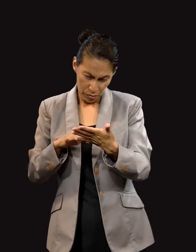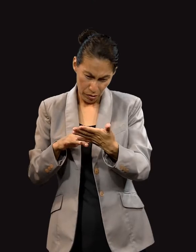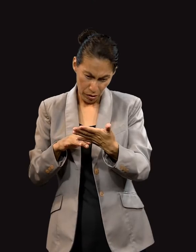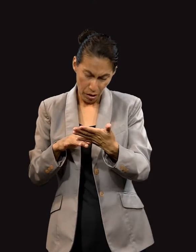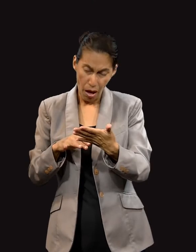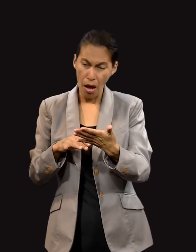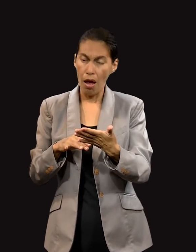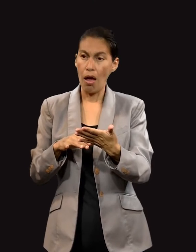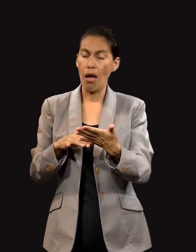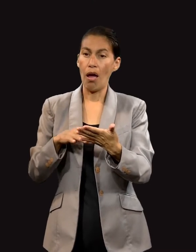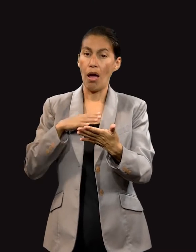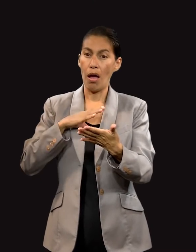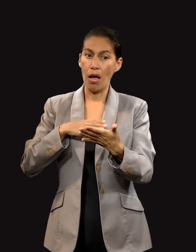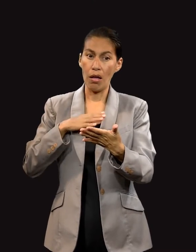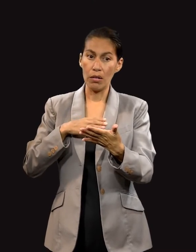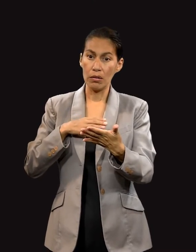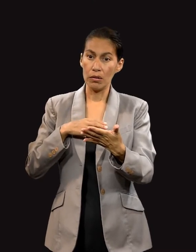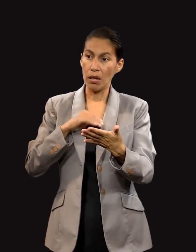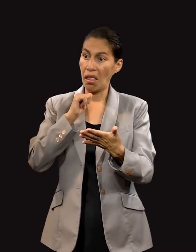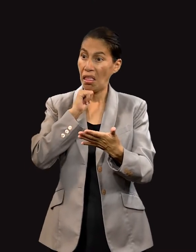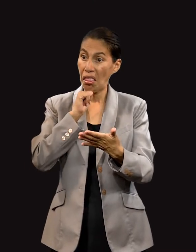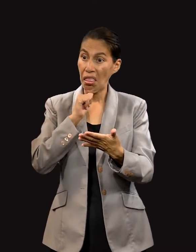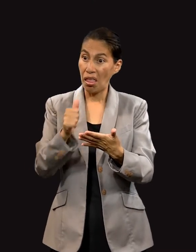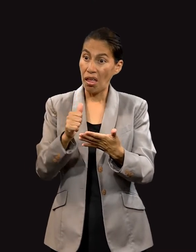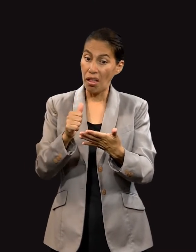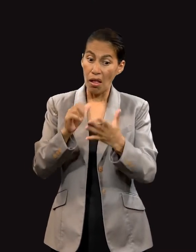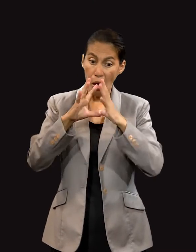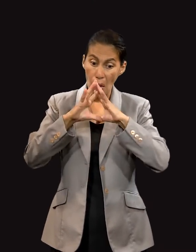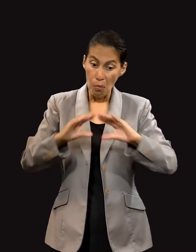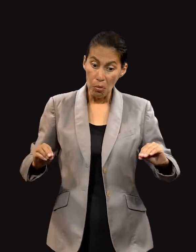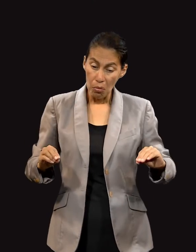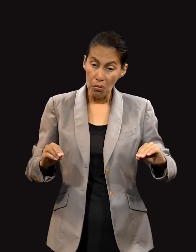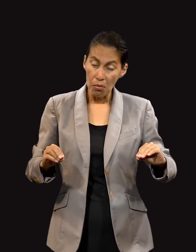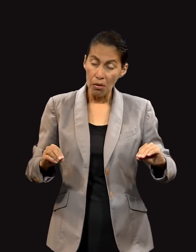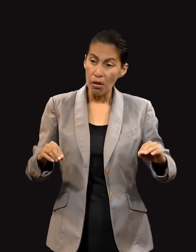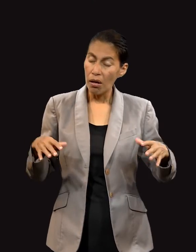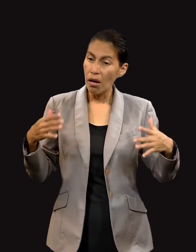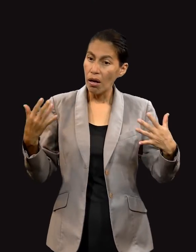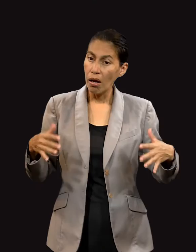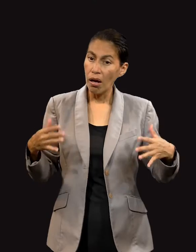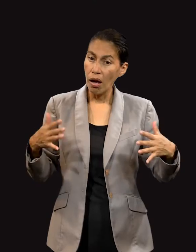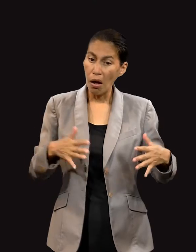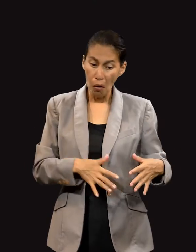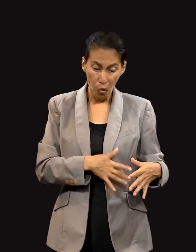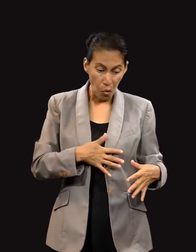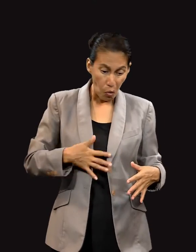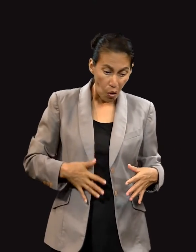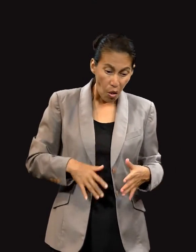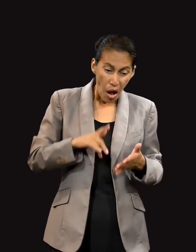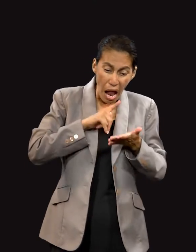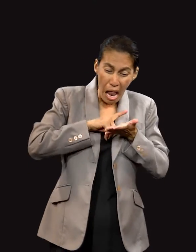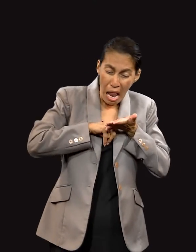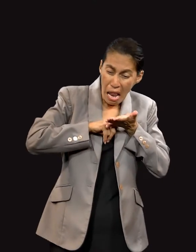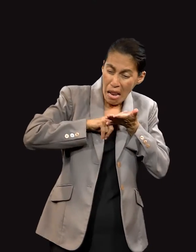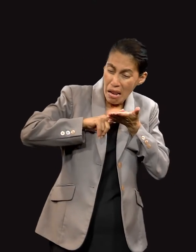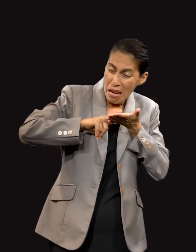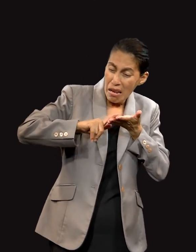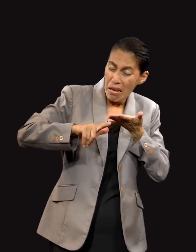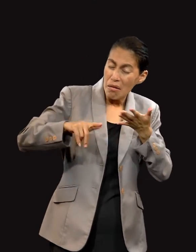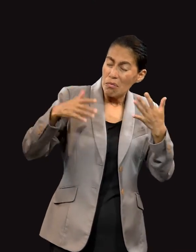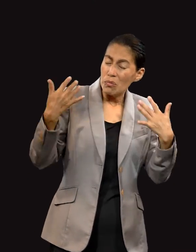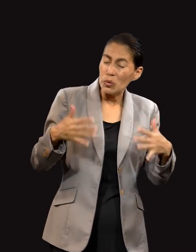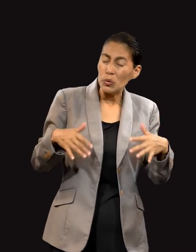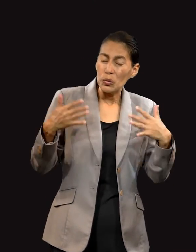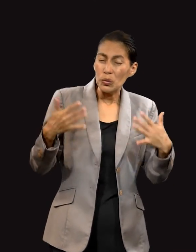no tiene presencia de cáncer ya, y que ningún órgano estaba